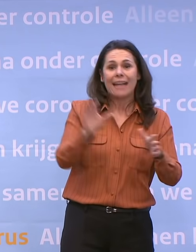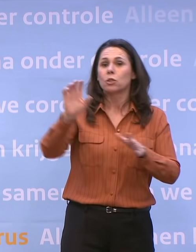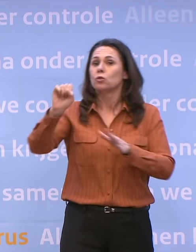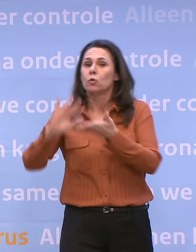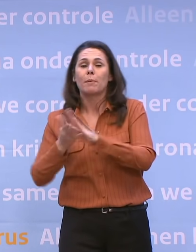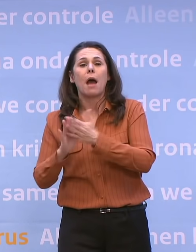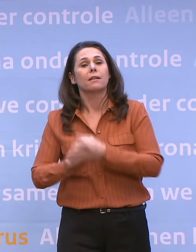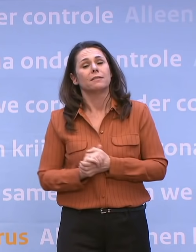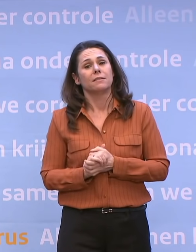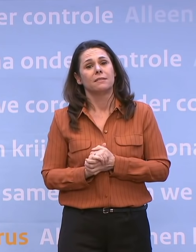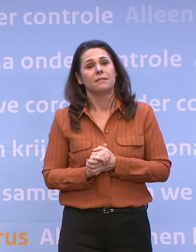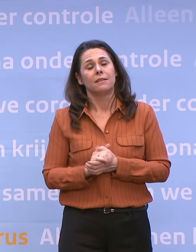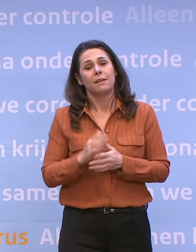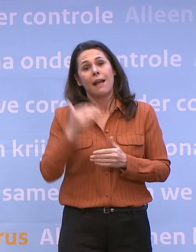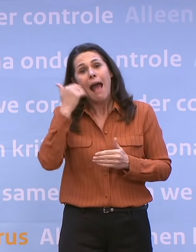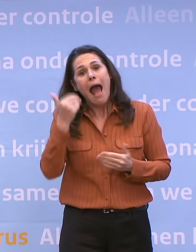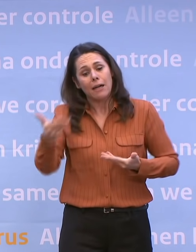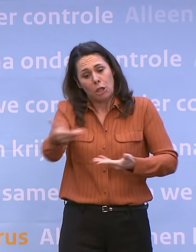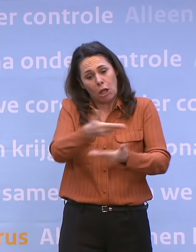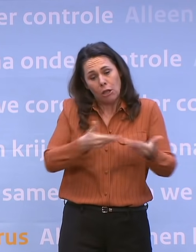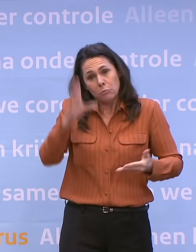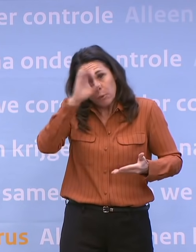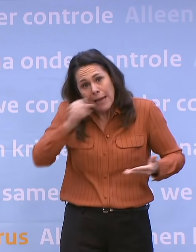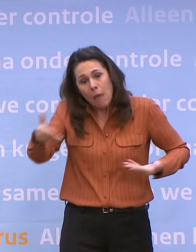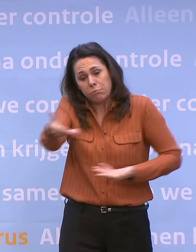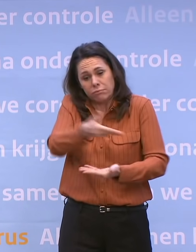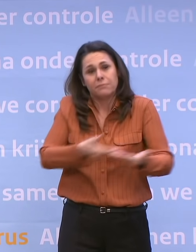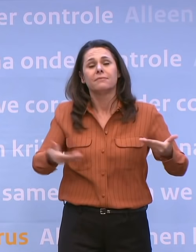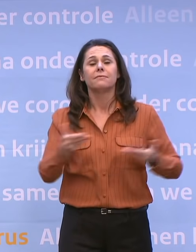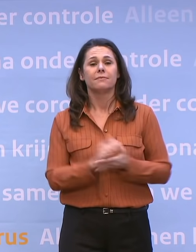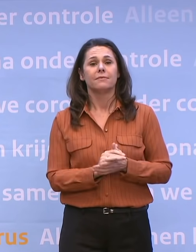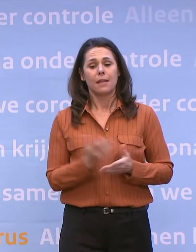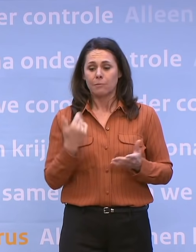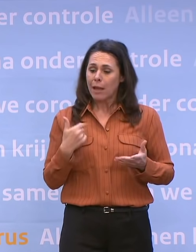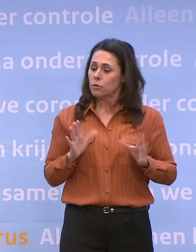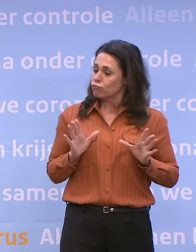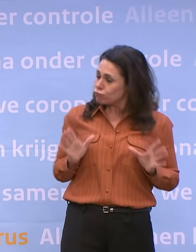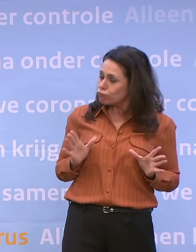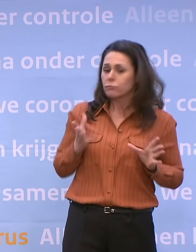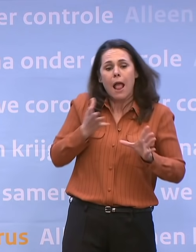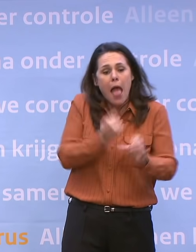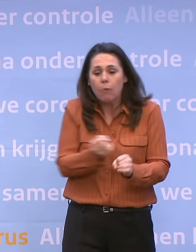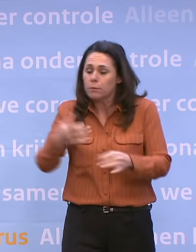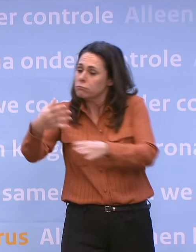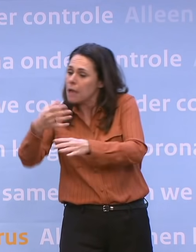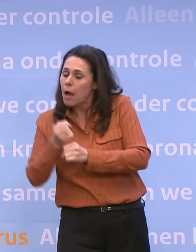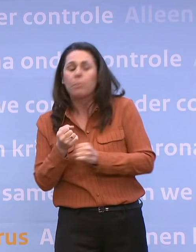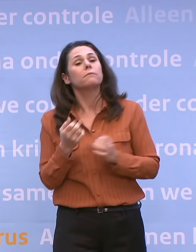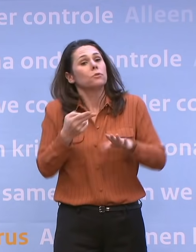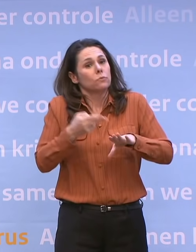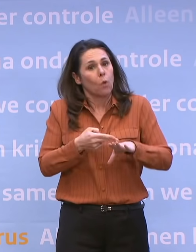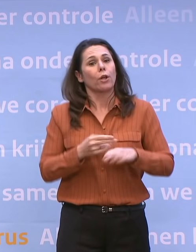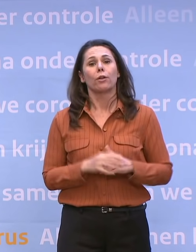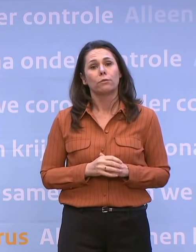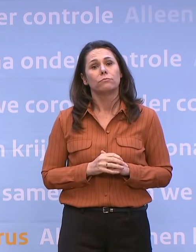supermarkt. Wees aardig en begripvol voor elkaar. Mensen staan klaar om elkaar te helpen als dat nodig